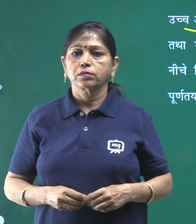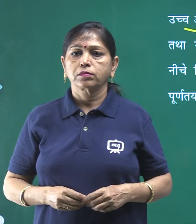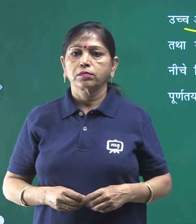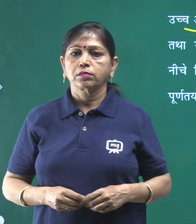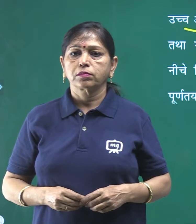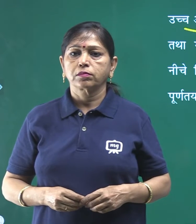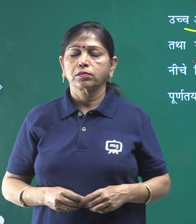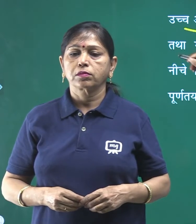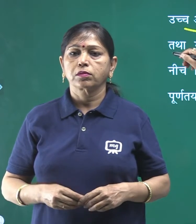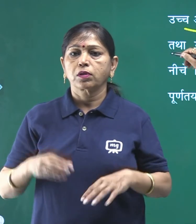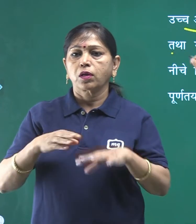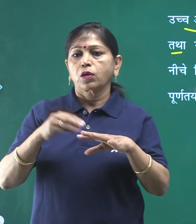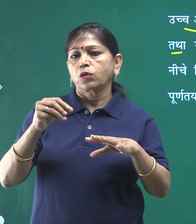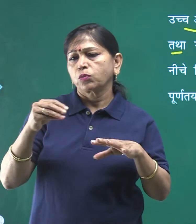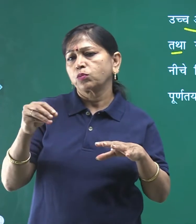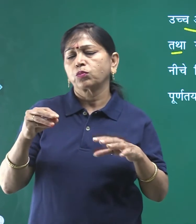धूल, चिकनाई तथा